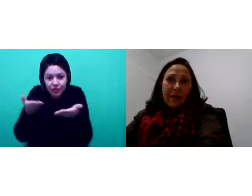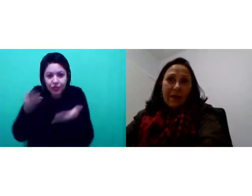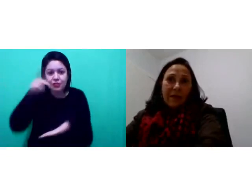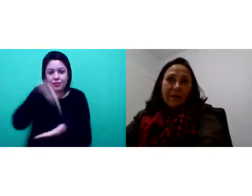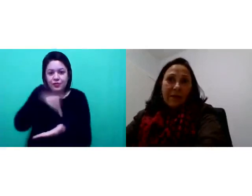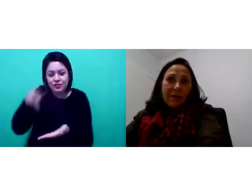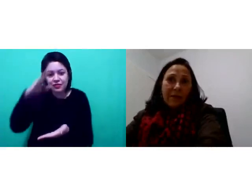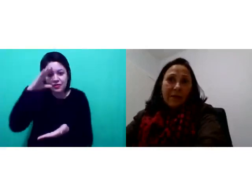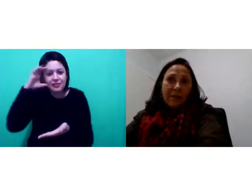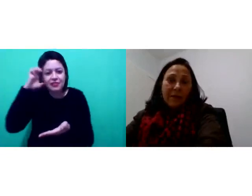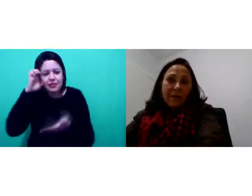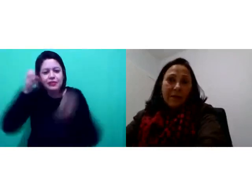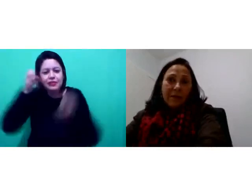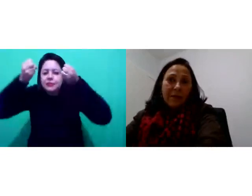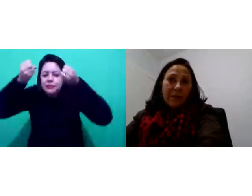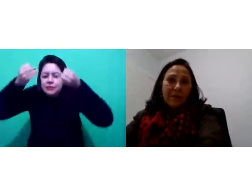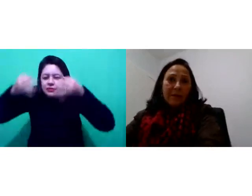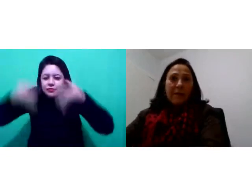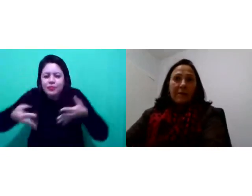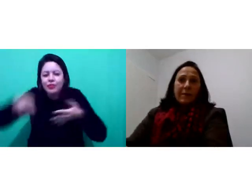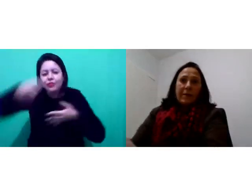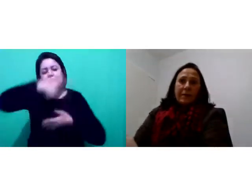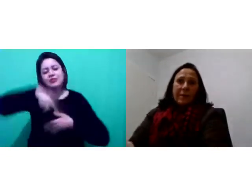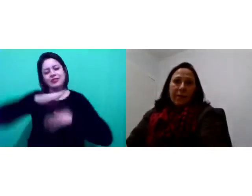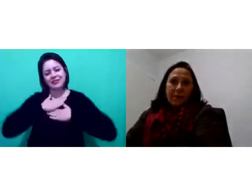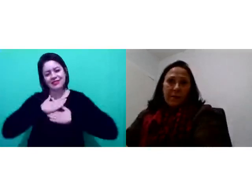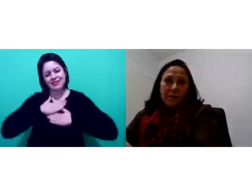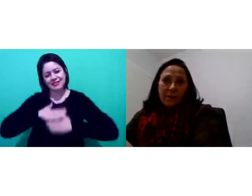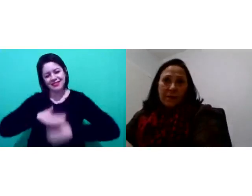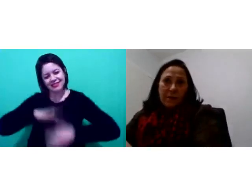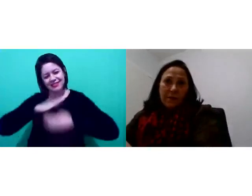Eu acredito que agora, né, que a professora Elenira explicou, né, vocês já estão